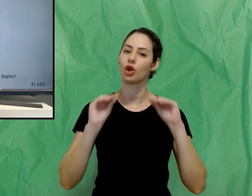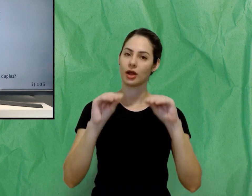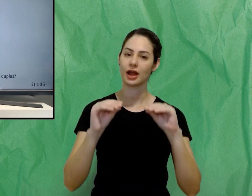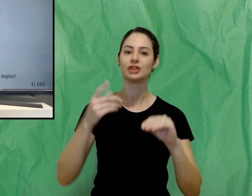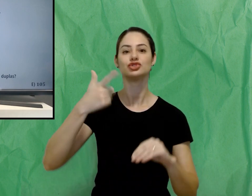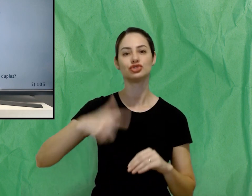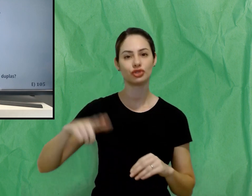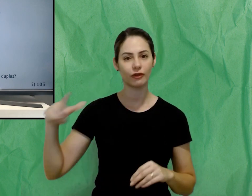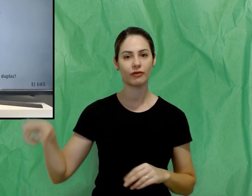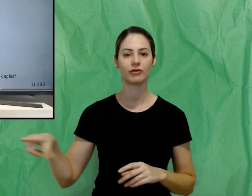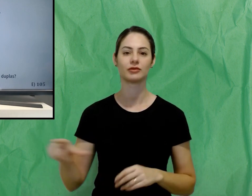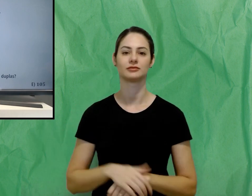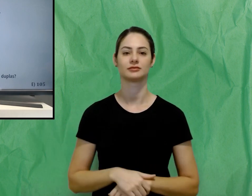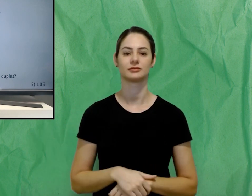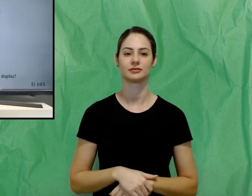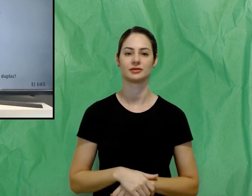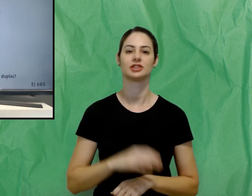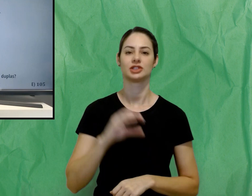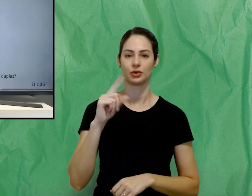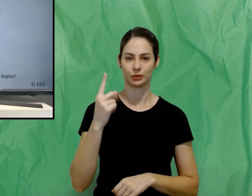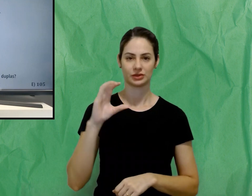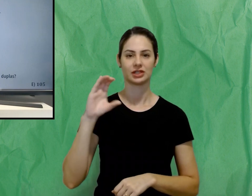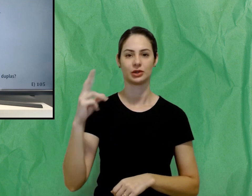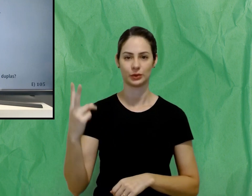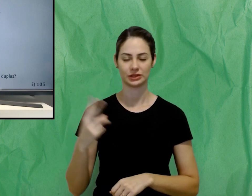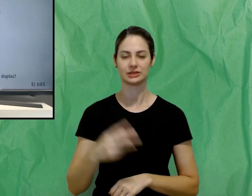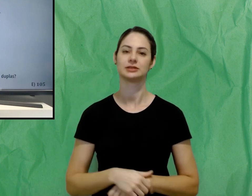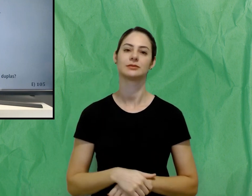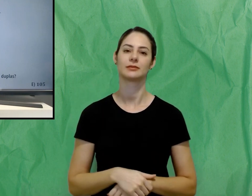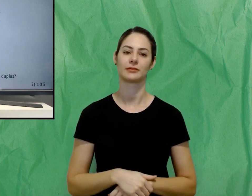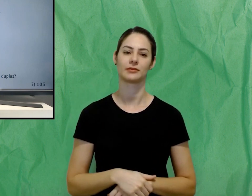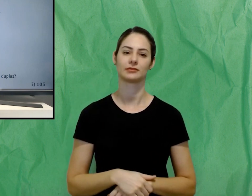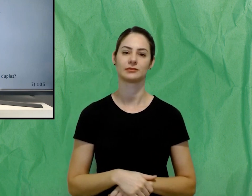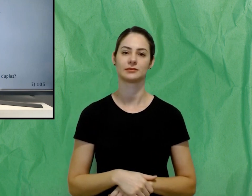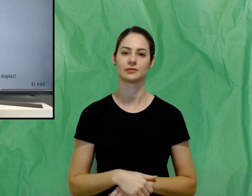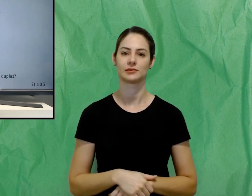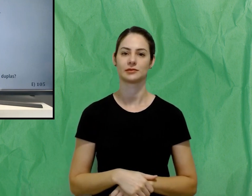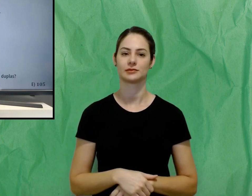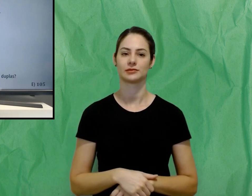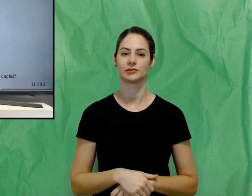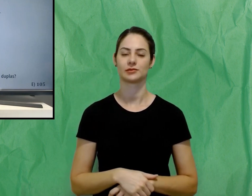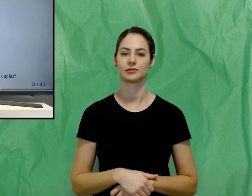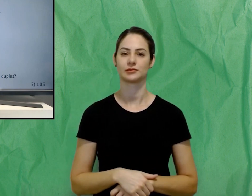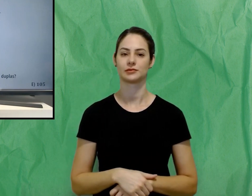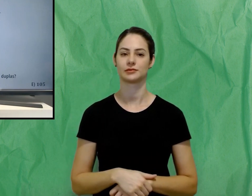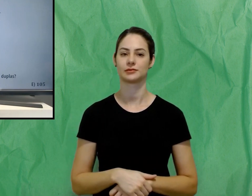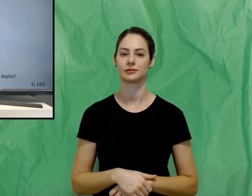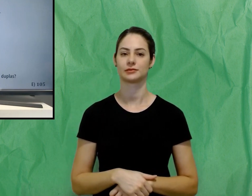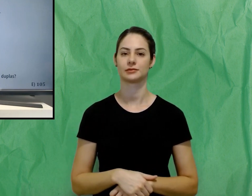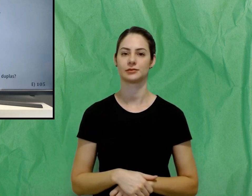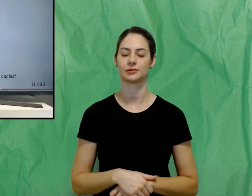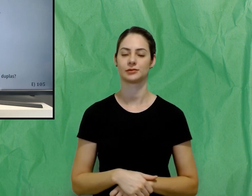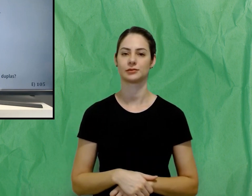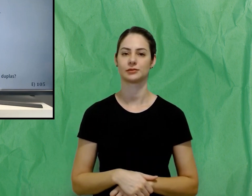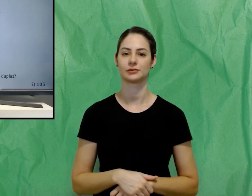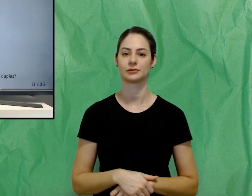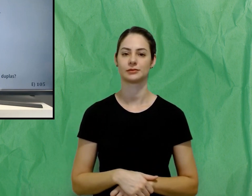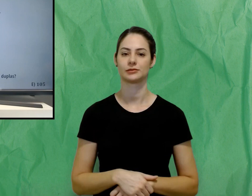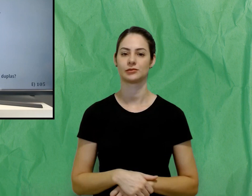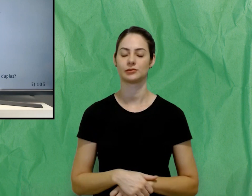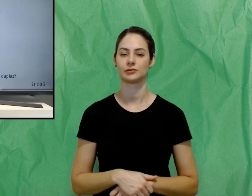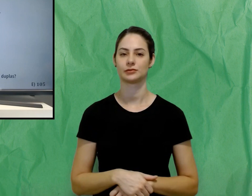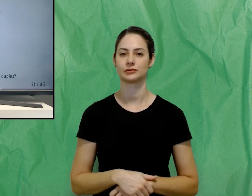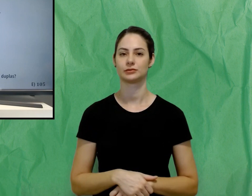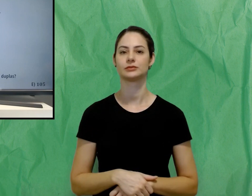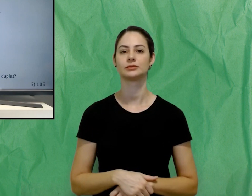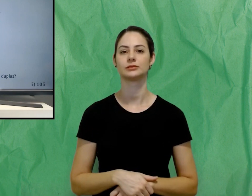forma que C1 e C2 estava marcando lugar anteriormente. Portanto, o D4 entrando,